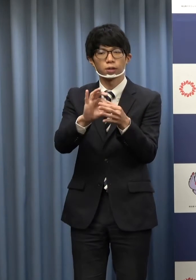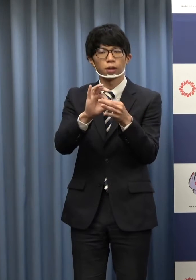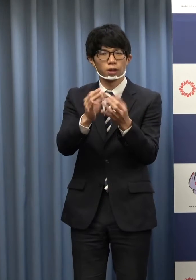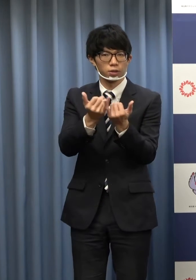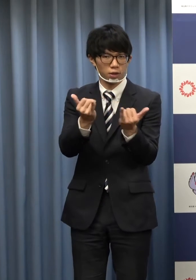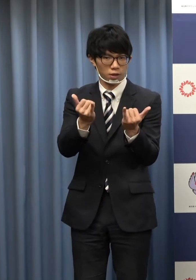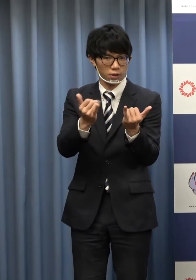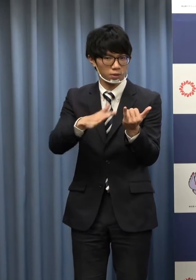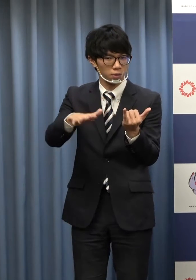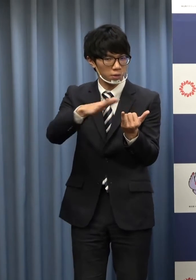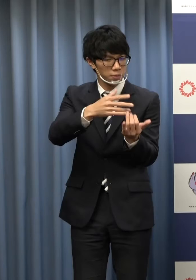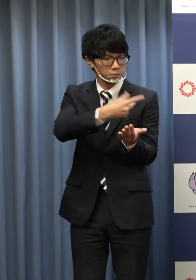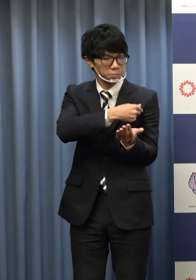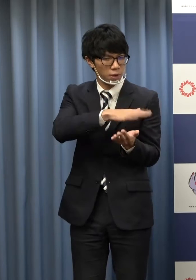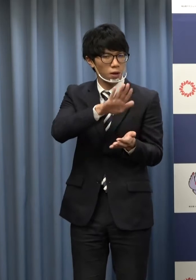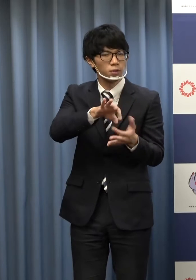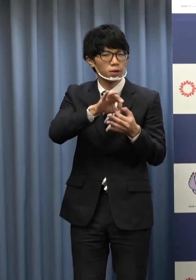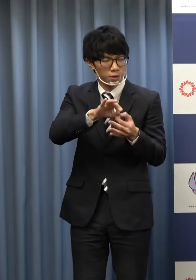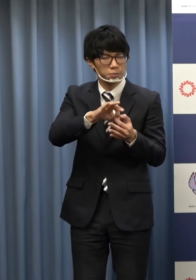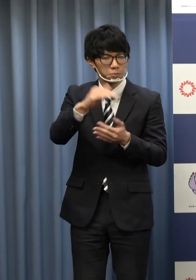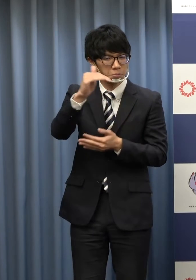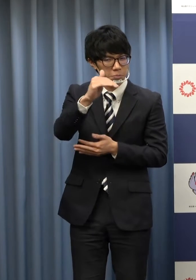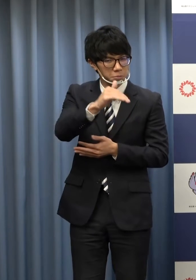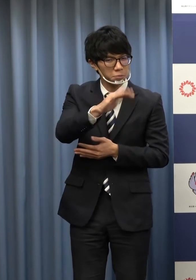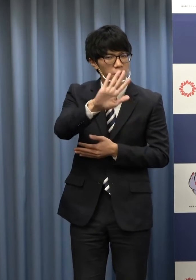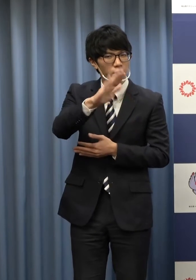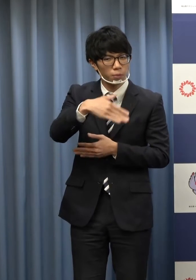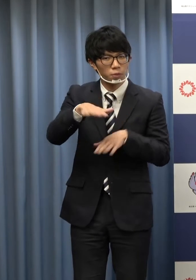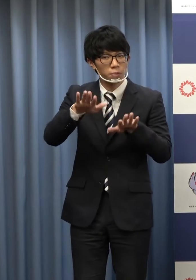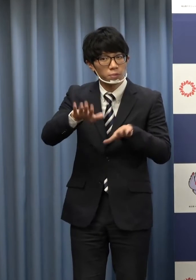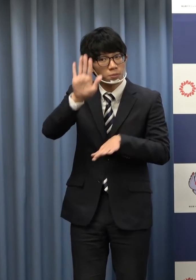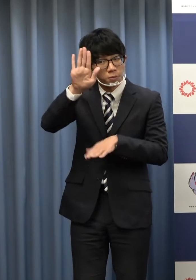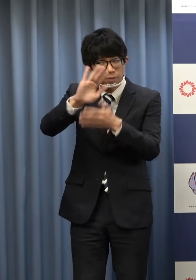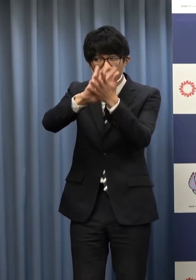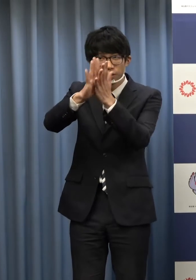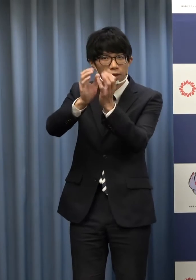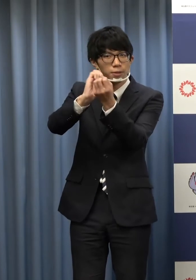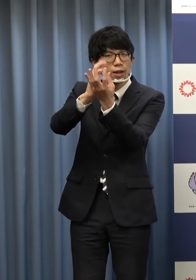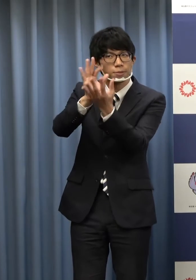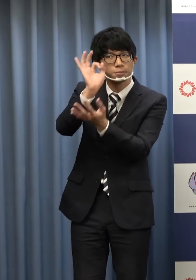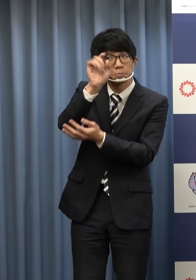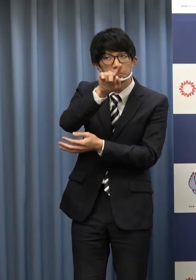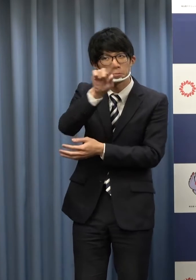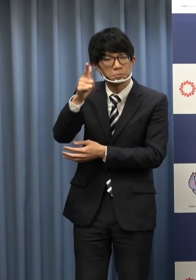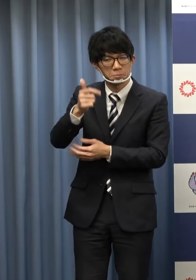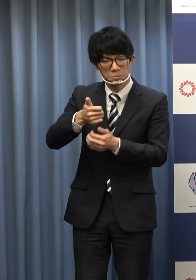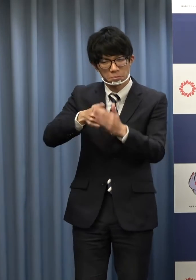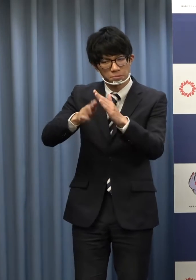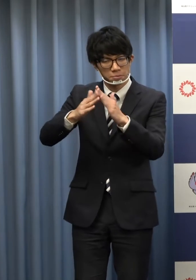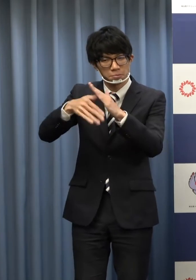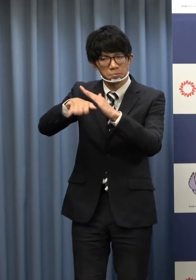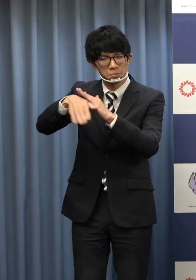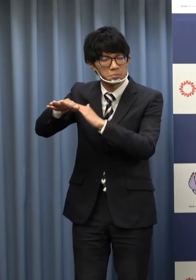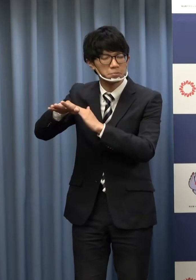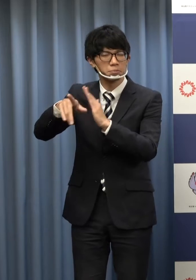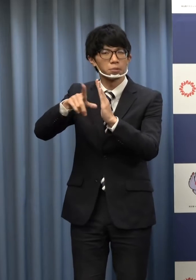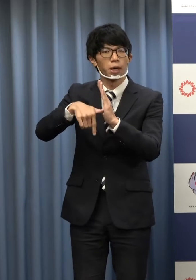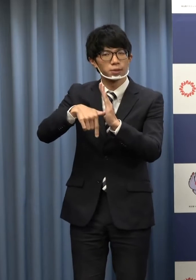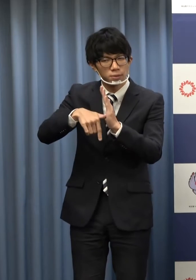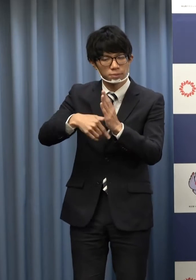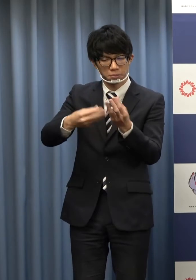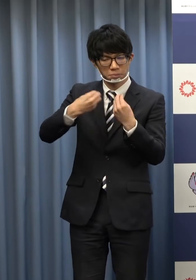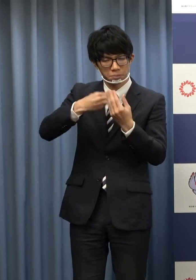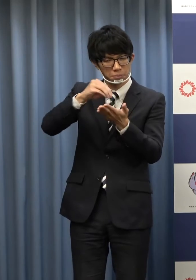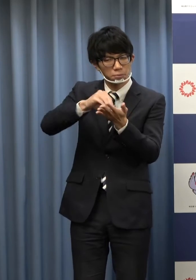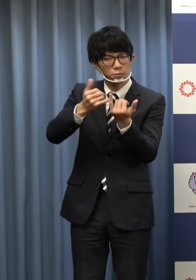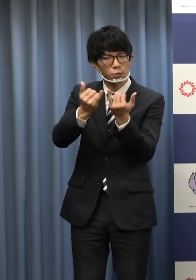の季節になって感染者が増えることになると大変なことになるので、ぜひ解除については慎重に検討してい